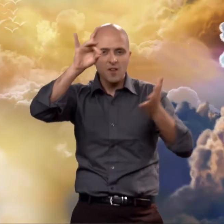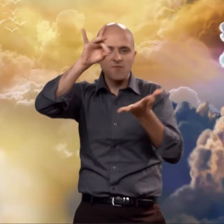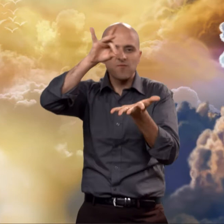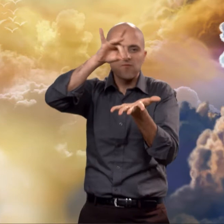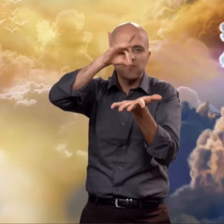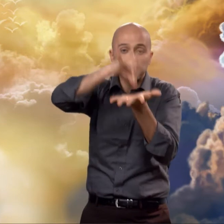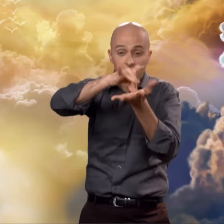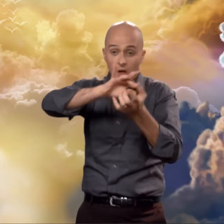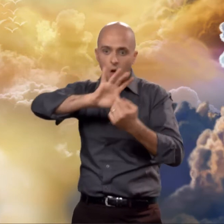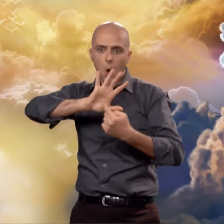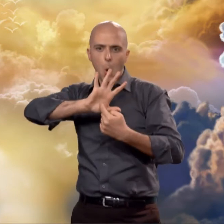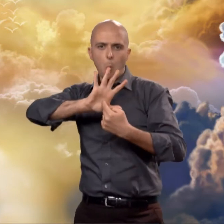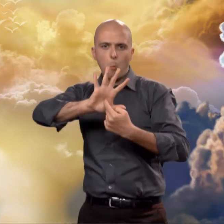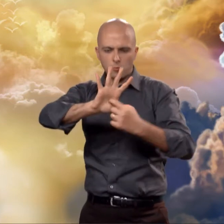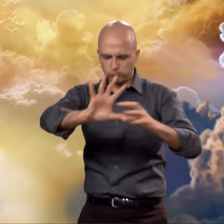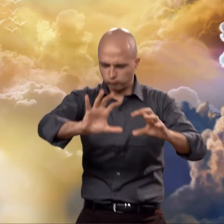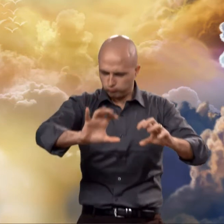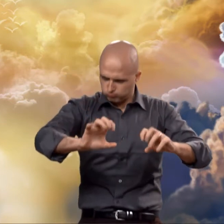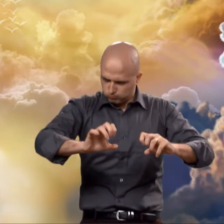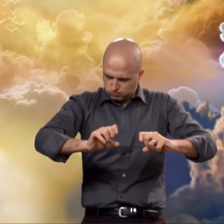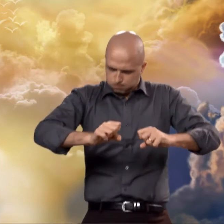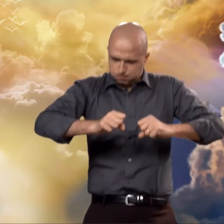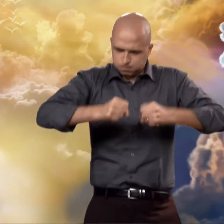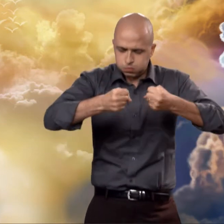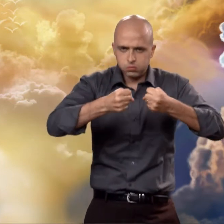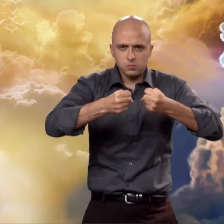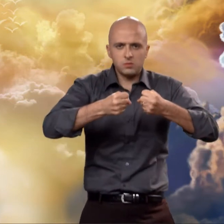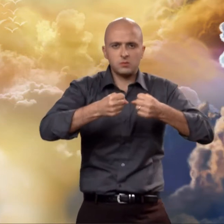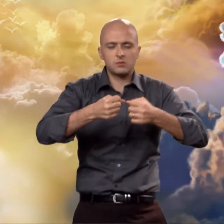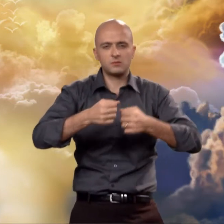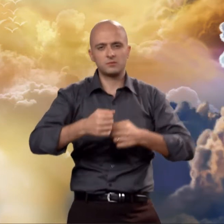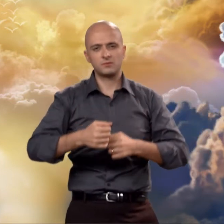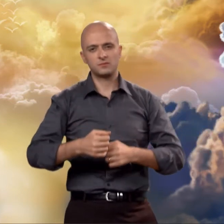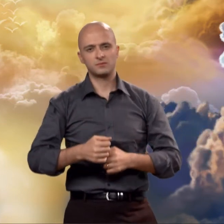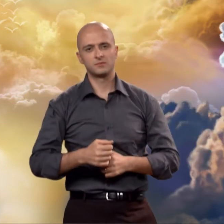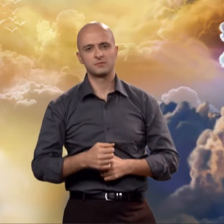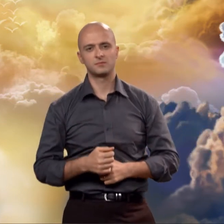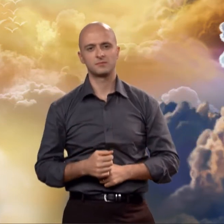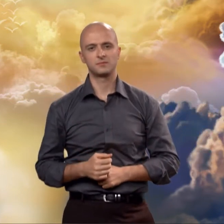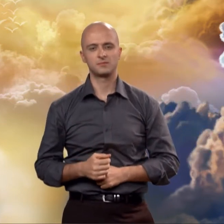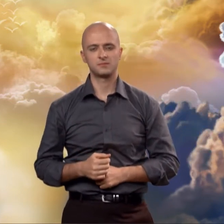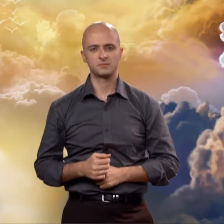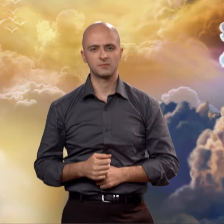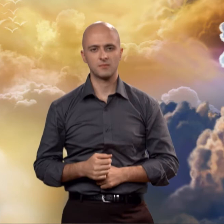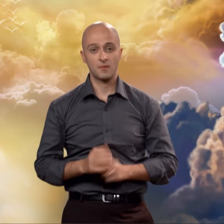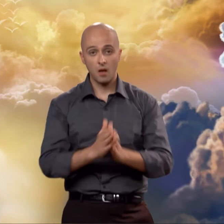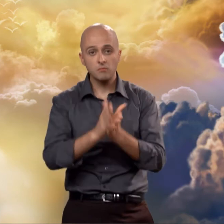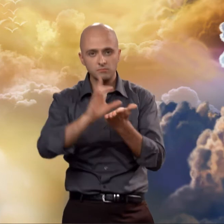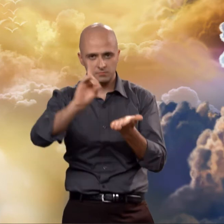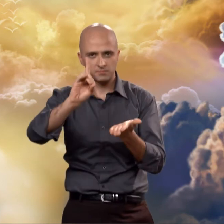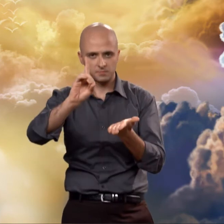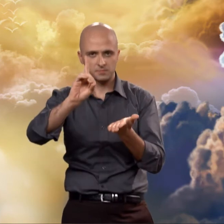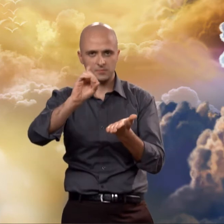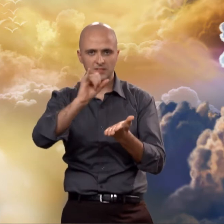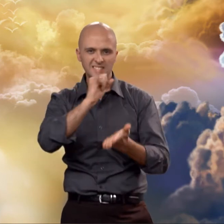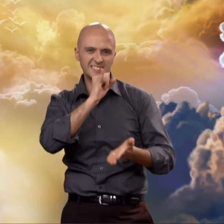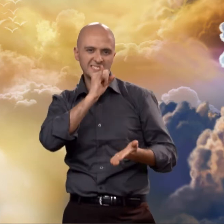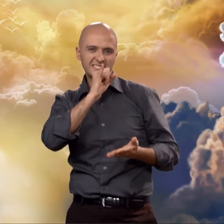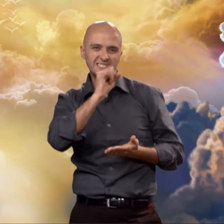mão para não cometer nenhum mal. Os estrangeiros que se unirem ao Senhor para servi-lo, para amarem o nome do Senhor